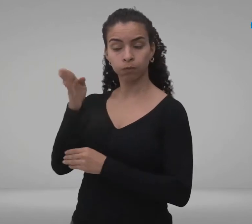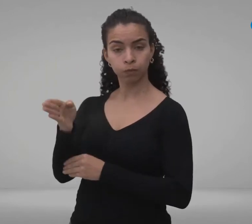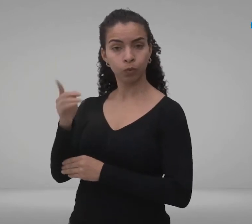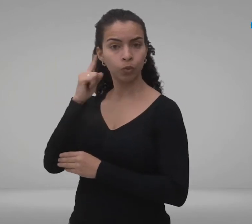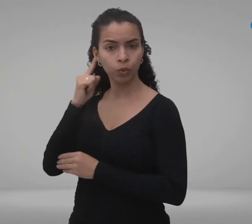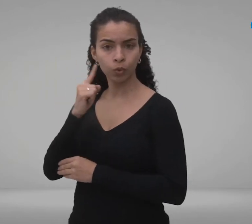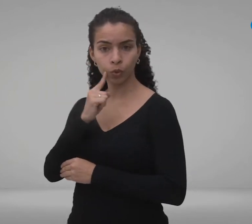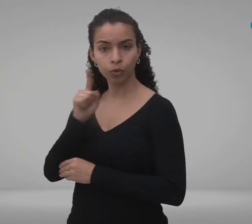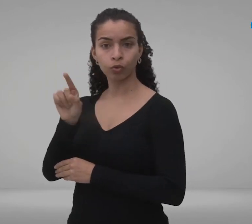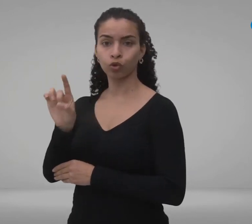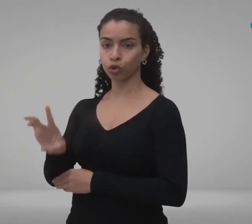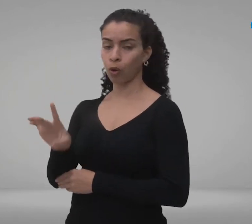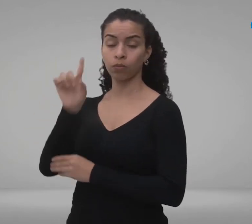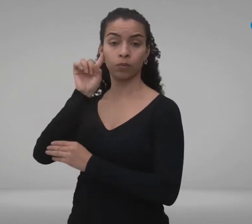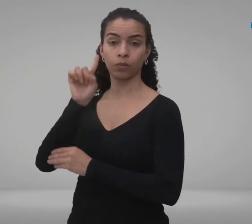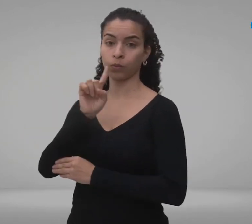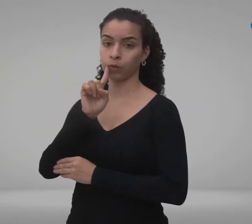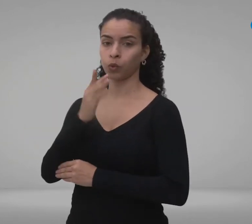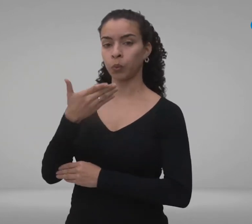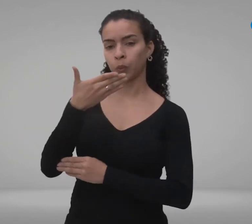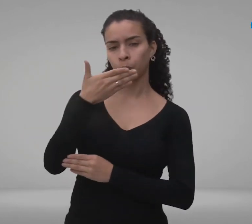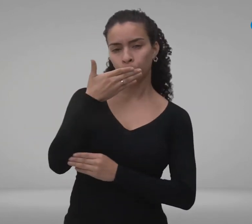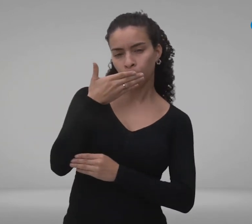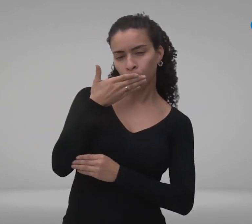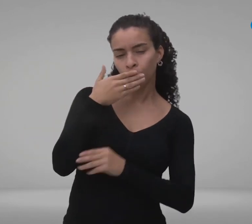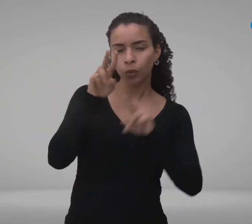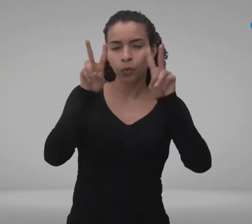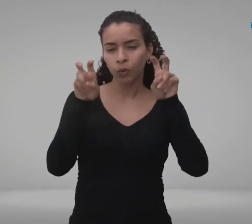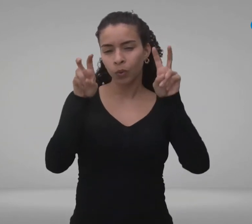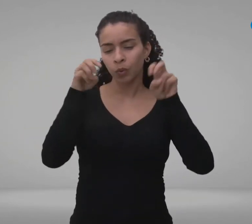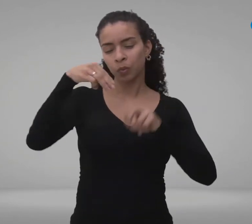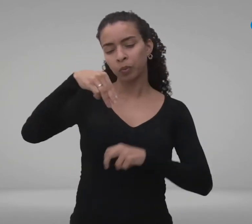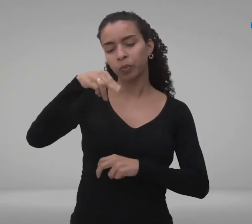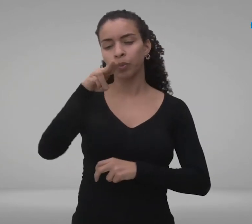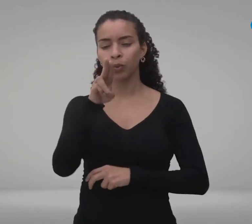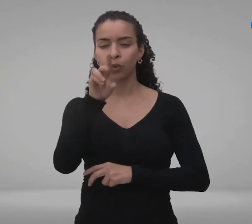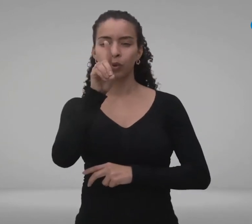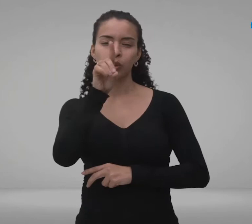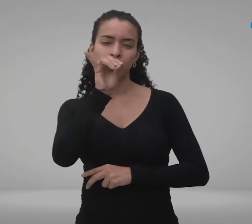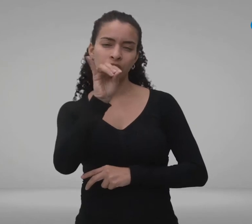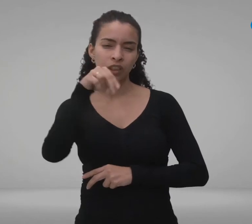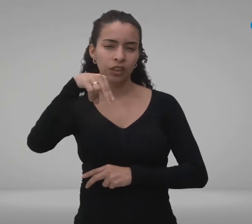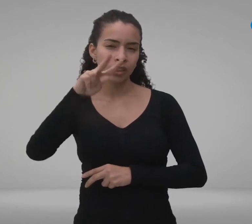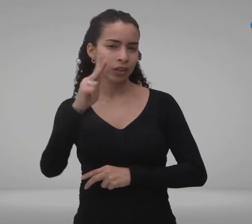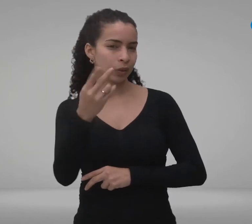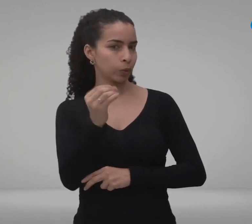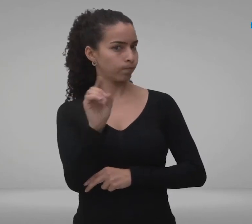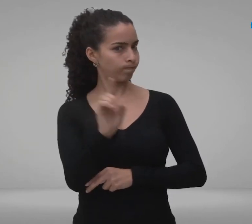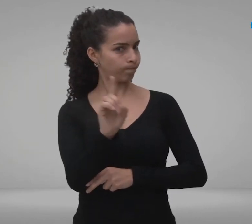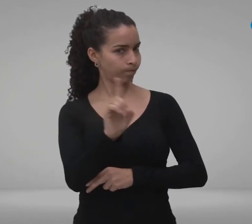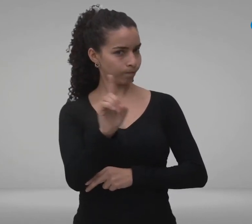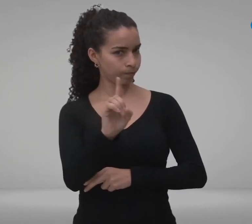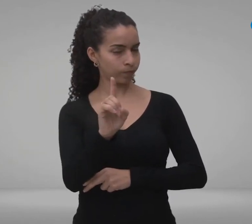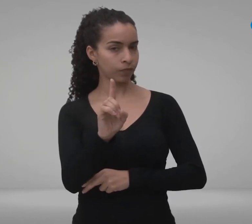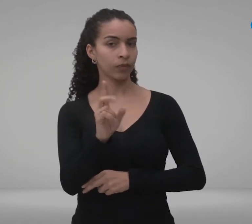um surdo. Ele não é surdo-mudo nem mudinho, ok, pessoal? Então, quando a gente for se dirigir a um surdo,